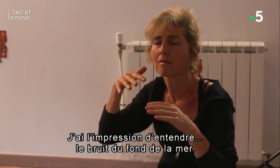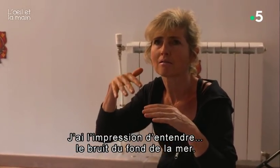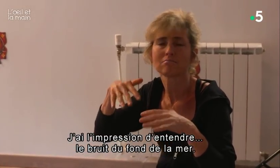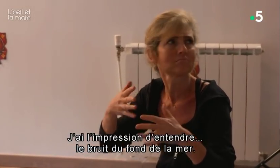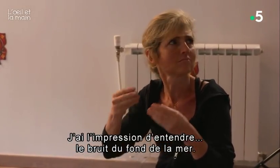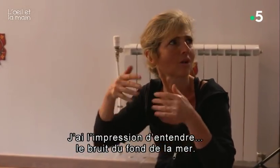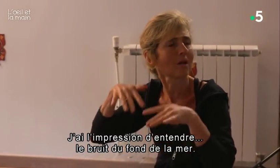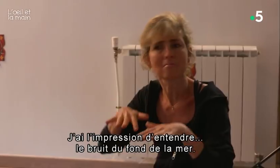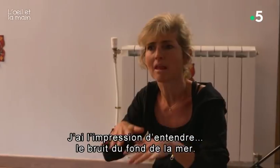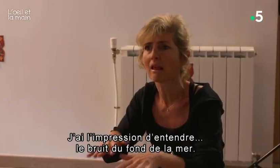le bruit du fond de la mer.